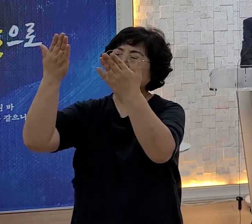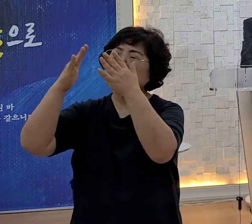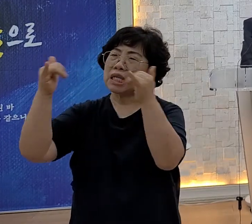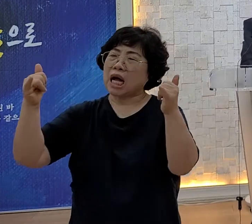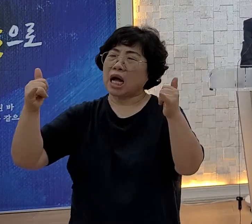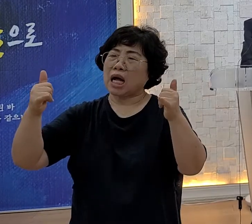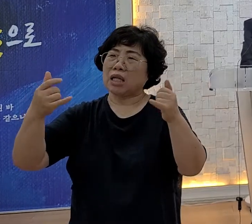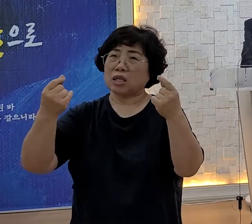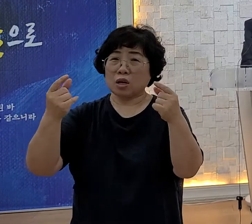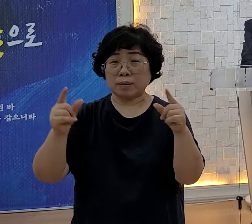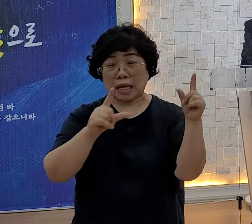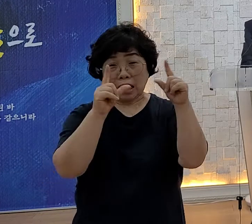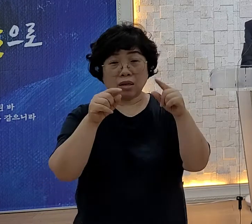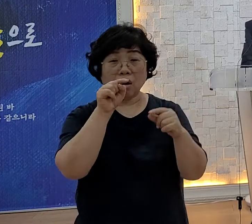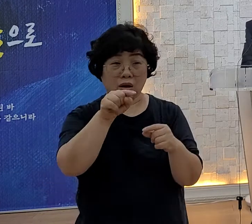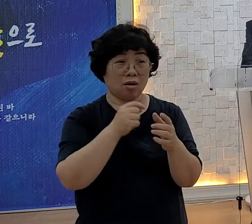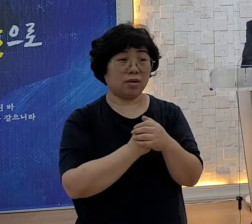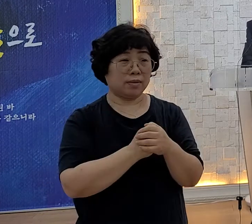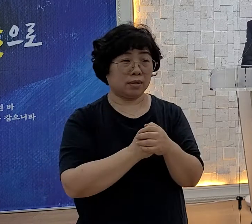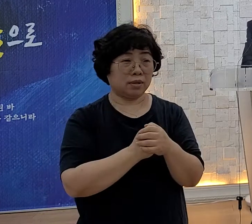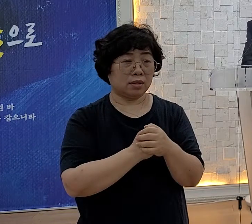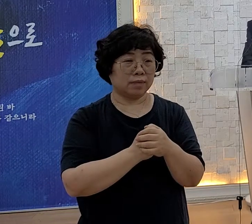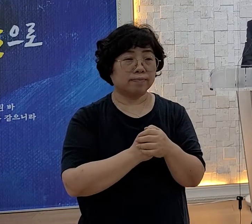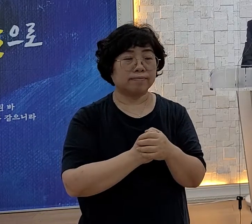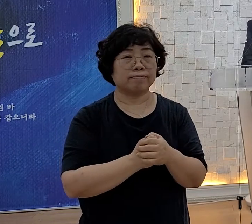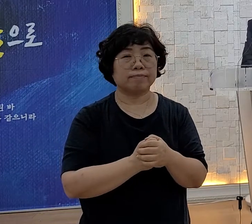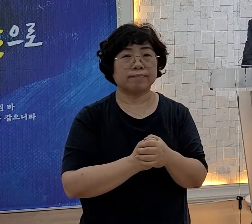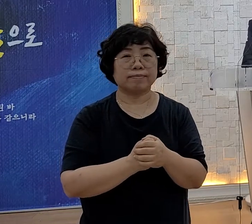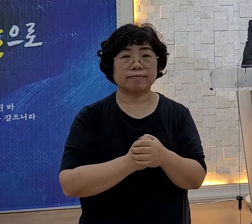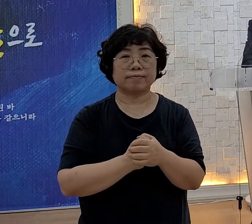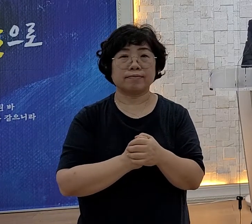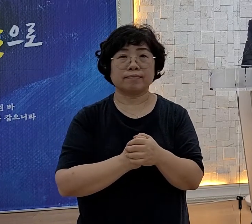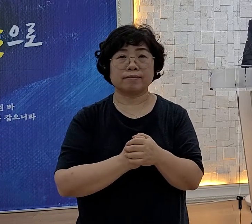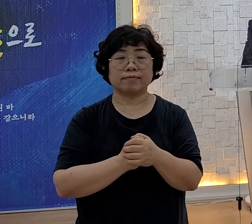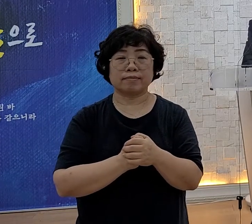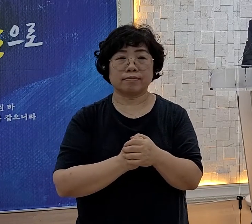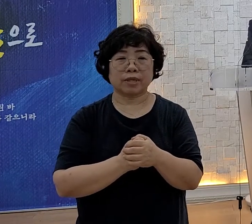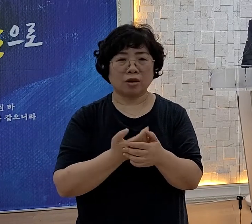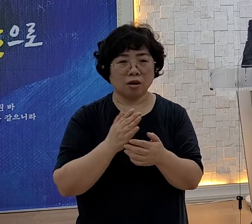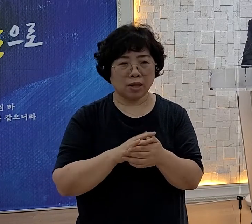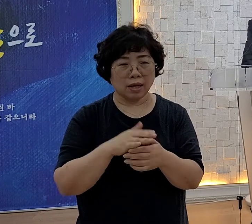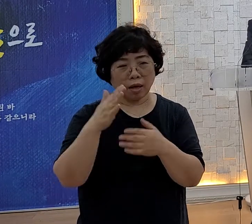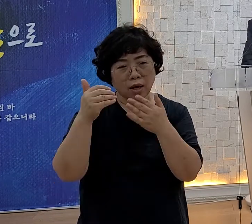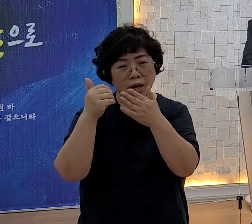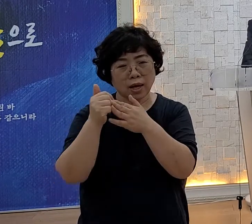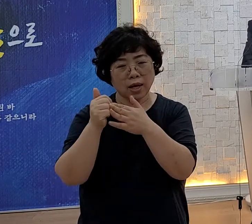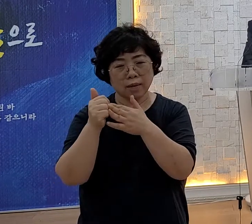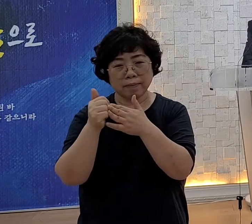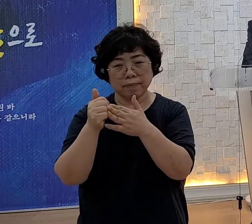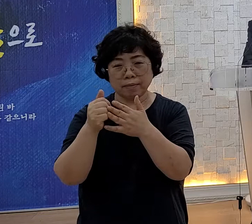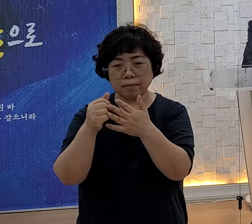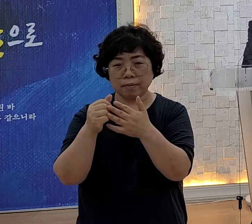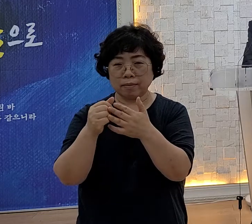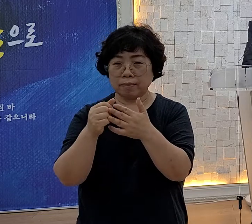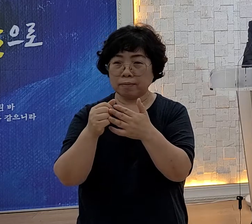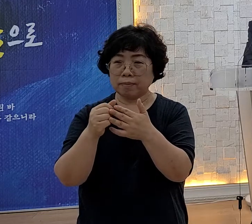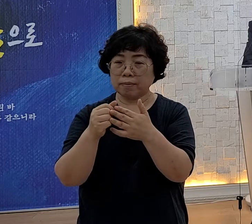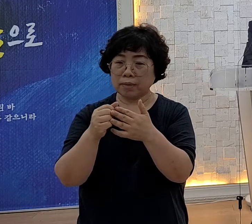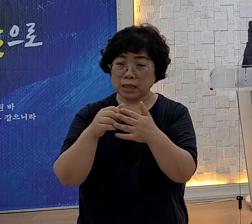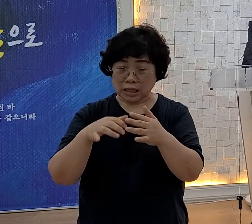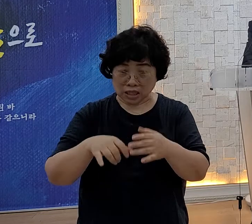하나님의 영광을 바라고 즐거워하는 게 우리의 세 번째 축복이라고 했는데 별로 와닿지가 않습니다. 어떻게 하면 이 하나님의 영광을